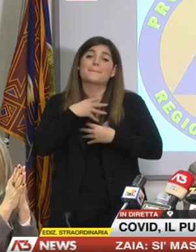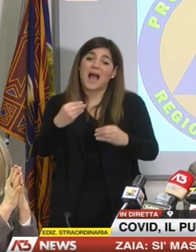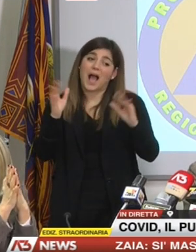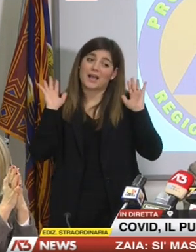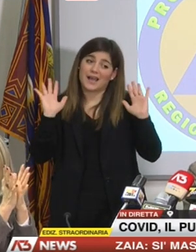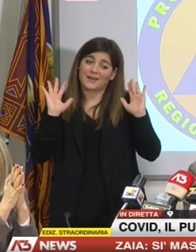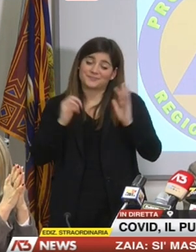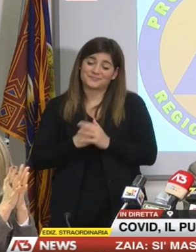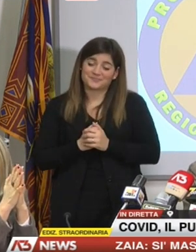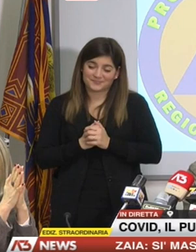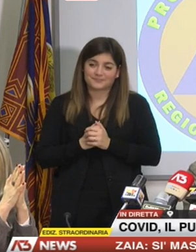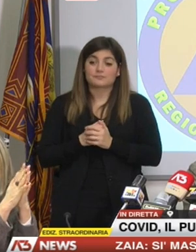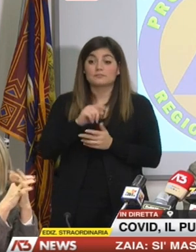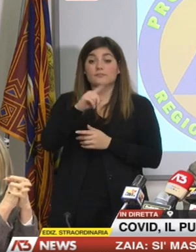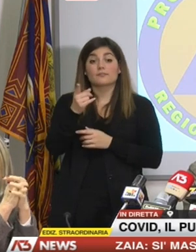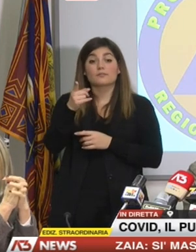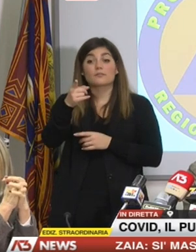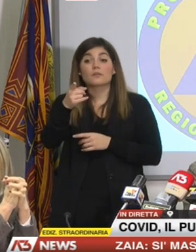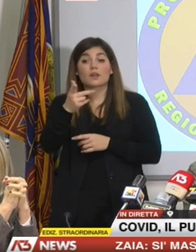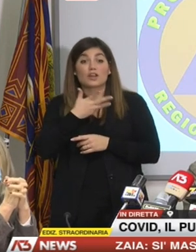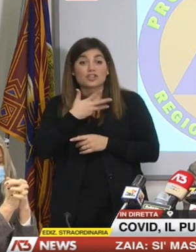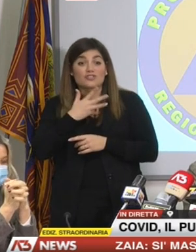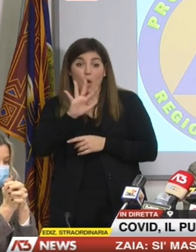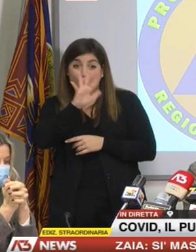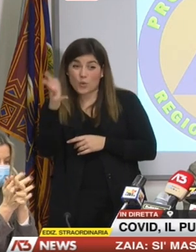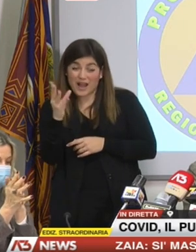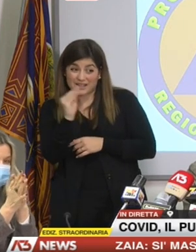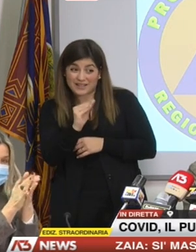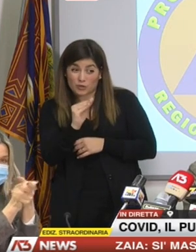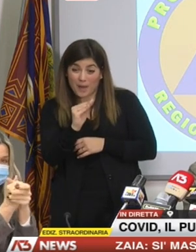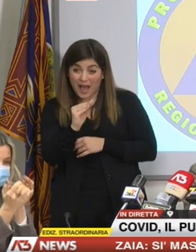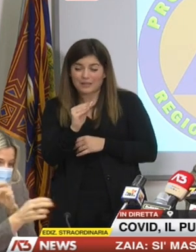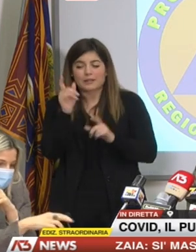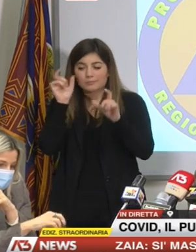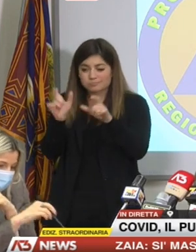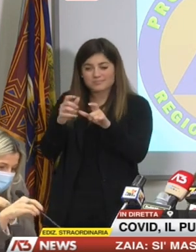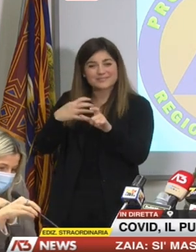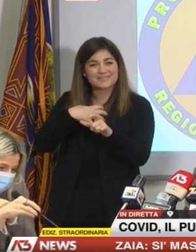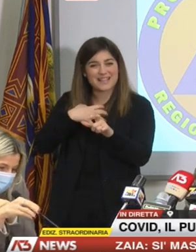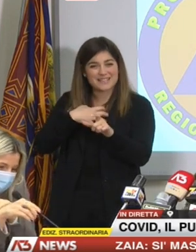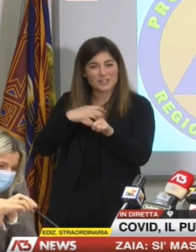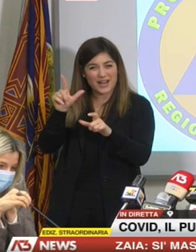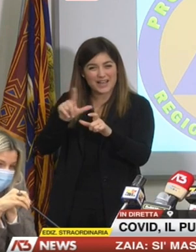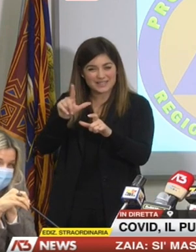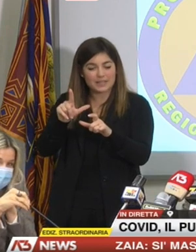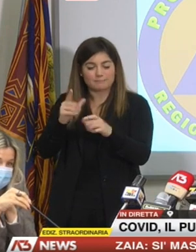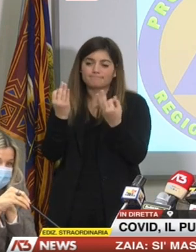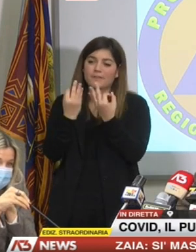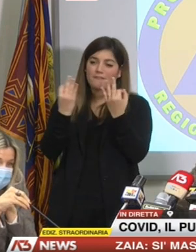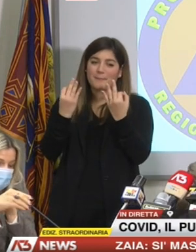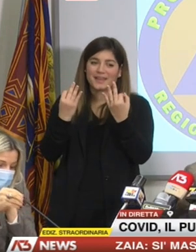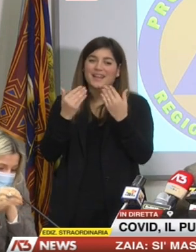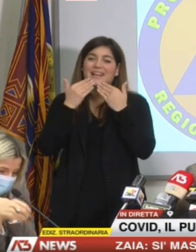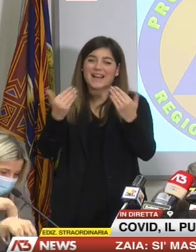Mi pare ci fosse, a sto punto la evadiamo subito, una domanda per la Lanzarini e chiudiamo così. Sì, la vi lascio con l'assessore Lanzarini,